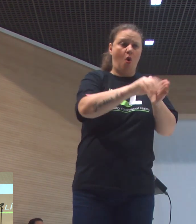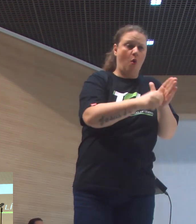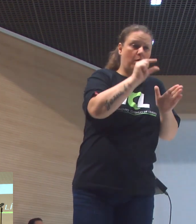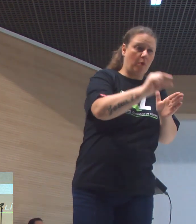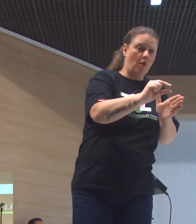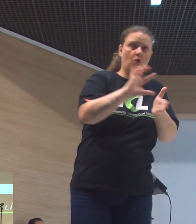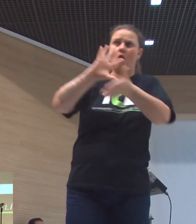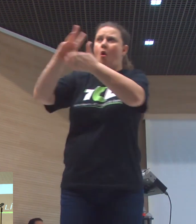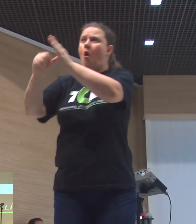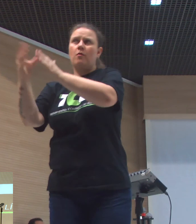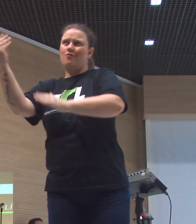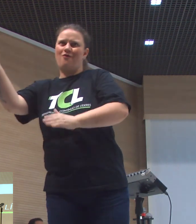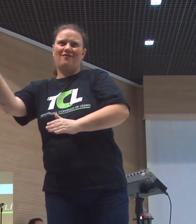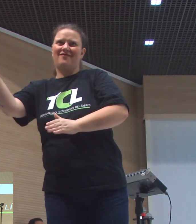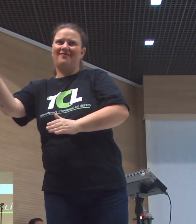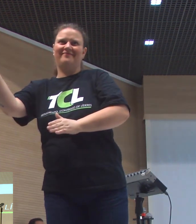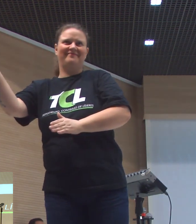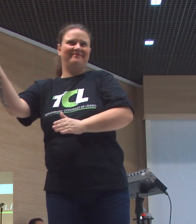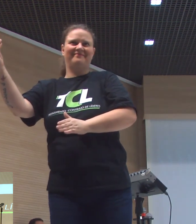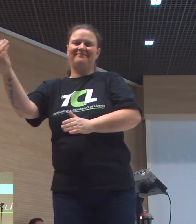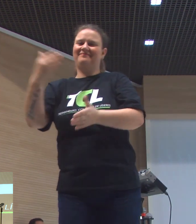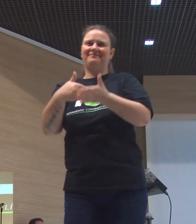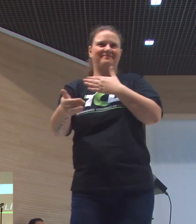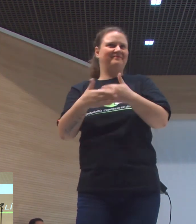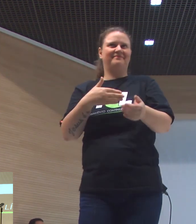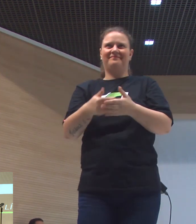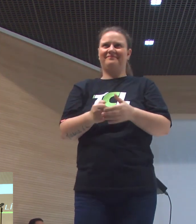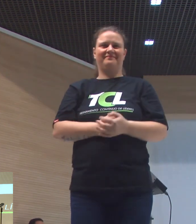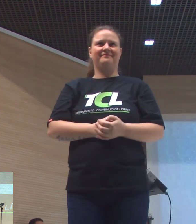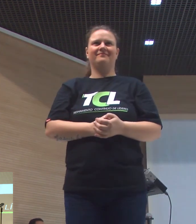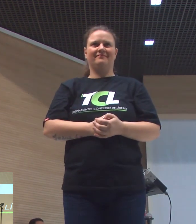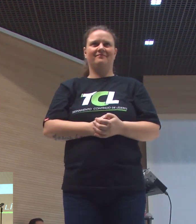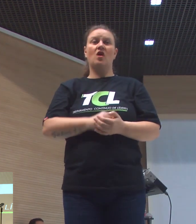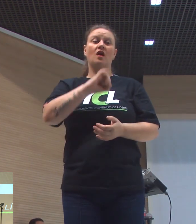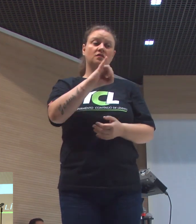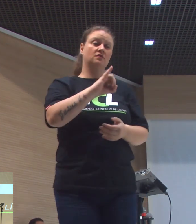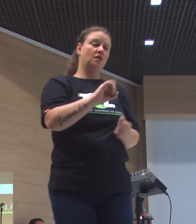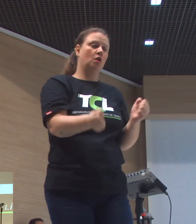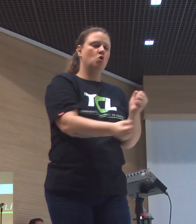é corrupto em valores menores, seria nos valores maiores.